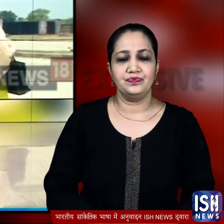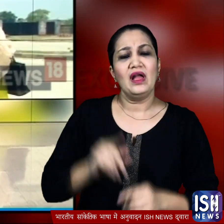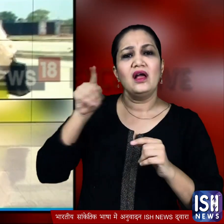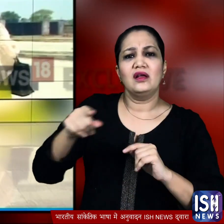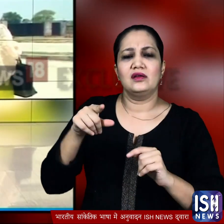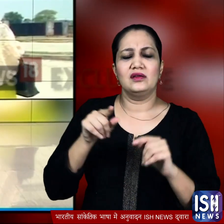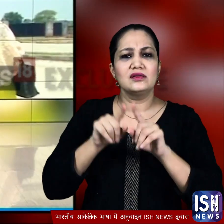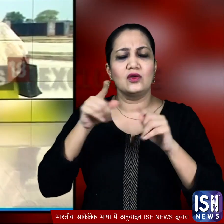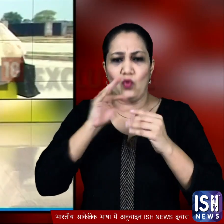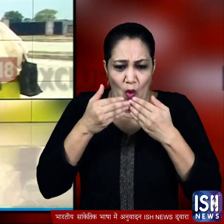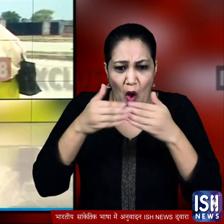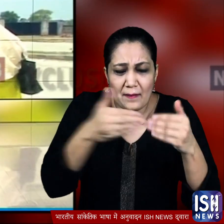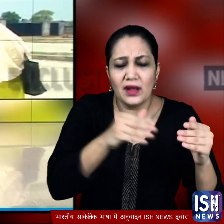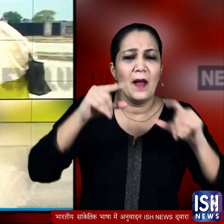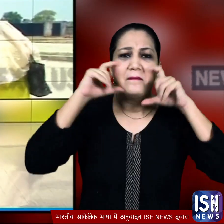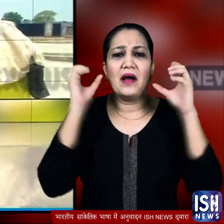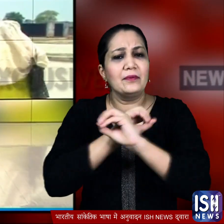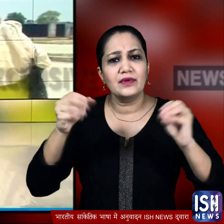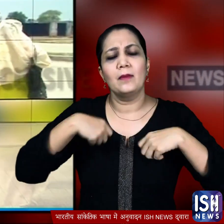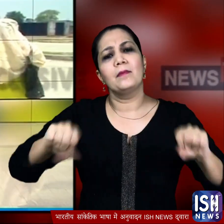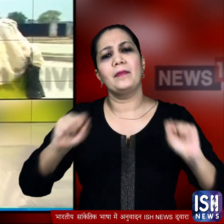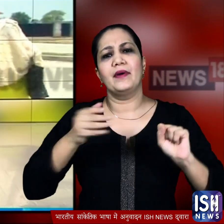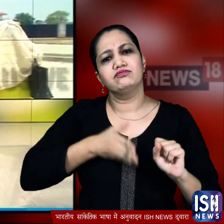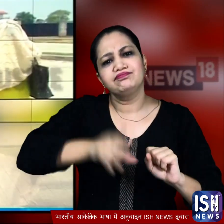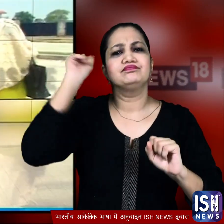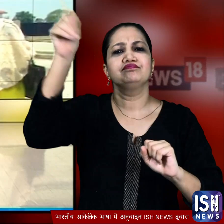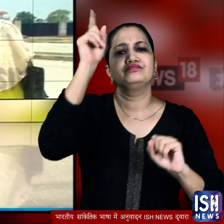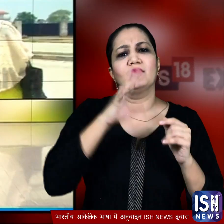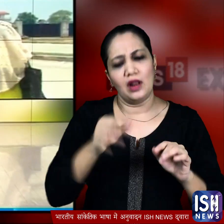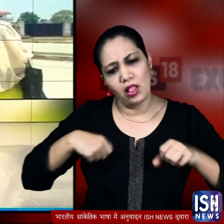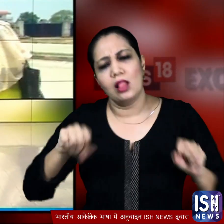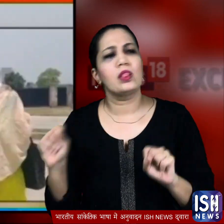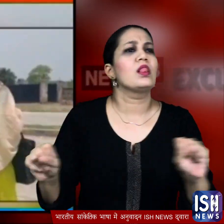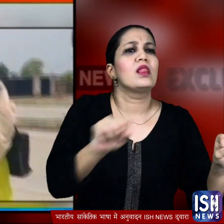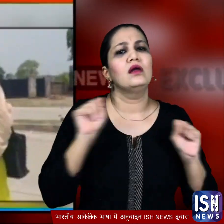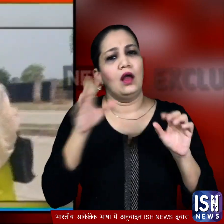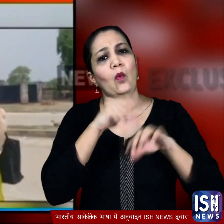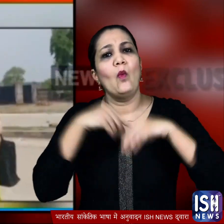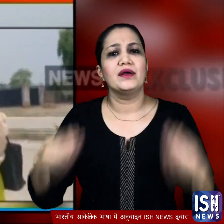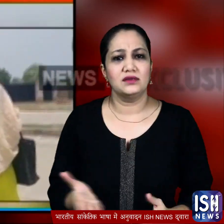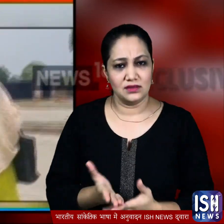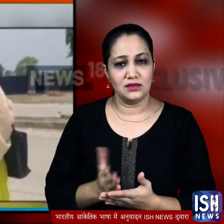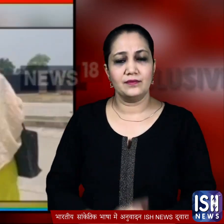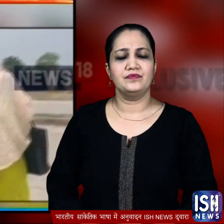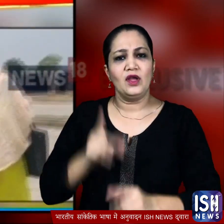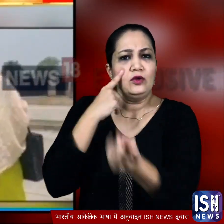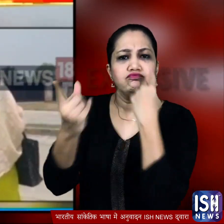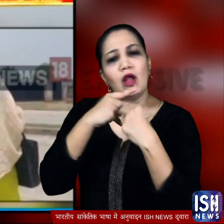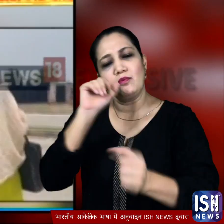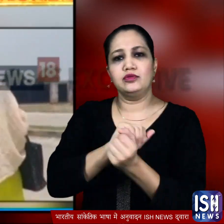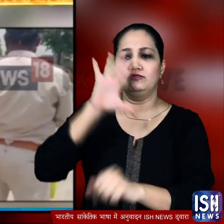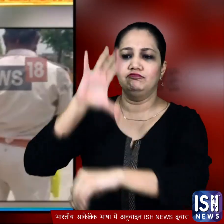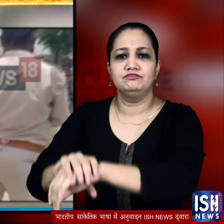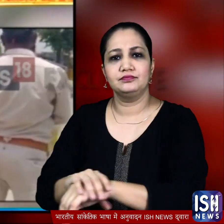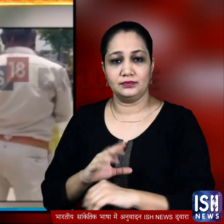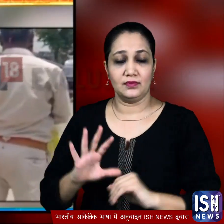आरोप है कि ये लोग अनलॉक के दौरान बिना मास्क लगाए स्कूटर पर सड़क पर घूम रहे थे। तभी चेकिंग के दौरान वो पुलिस के हत्थे